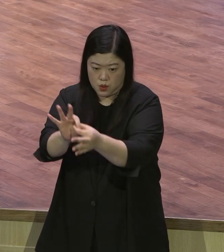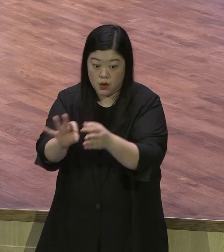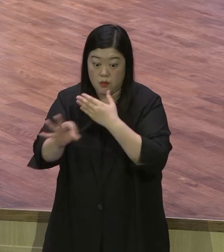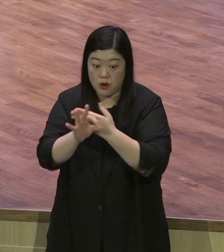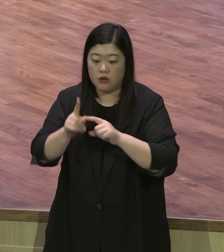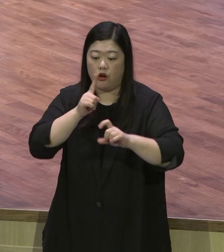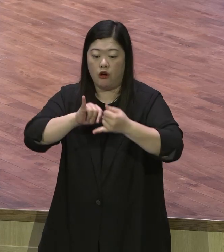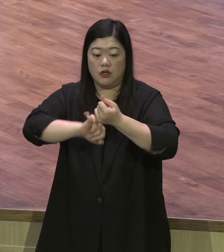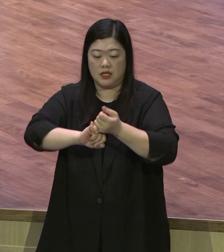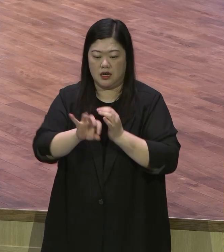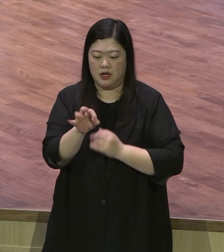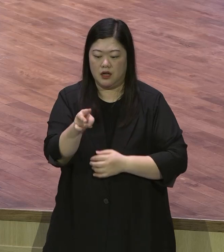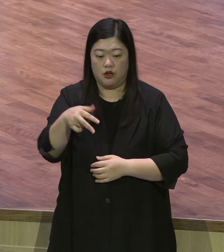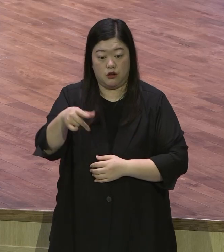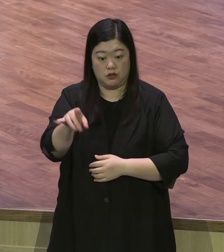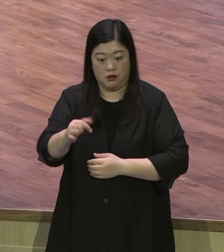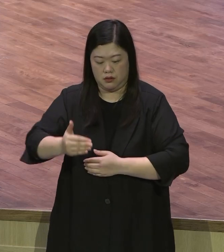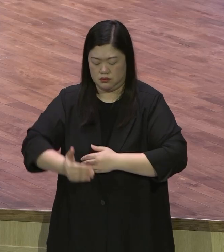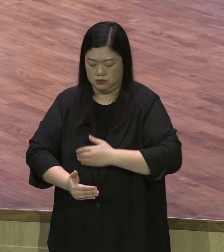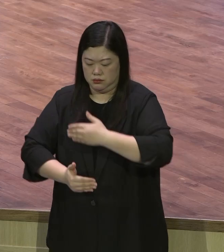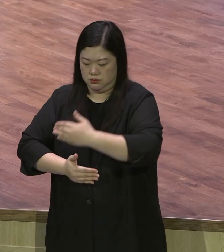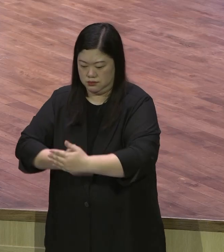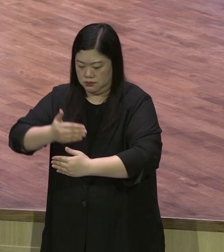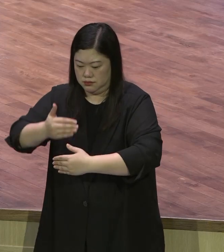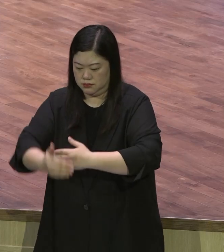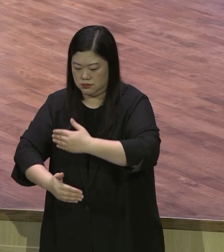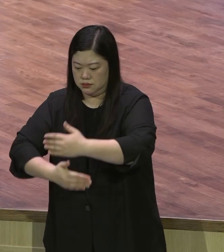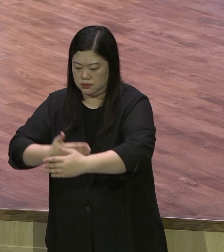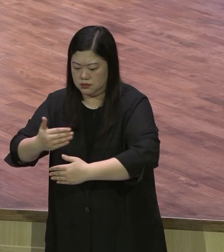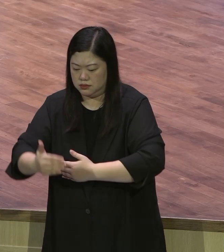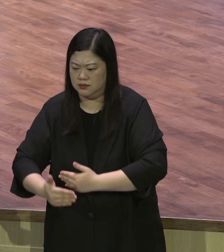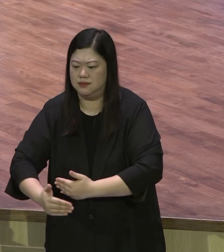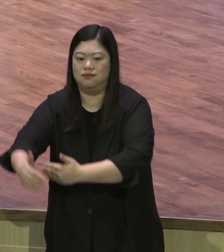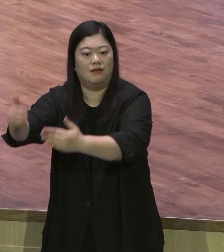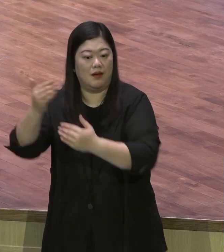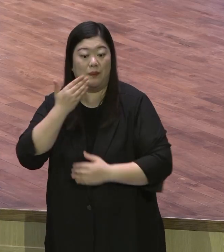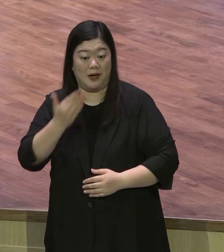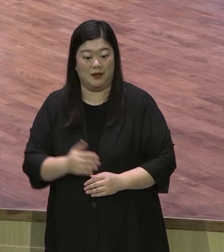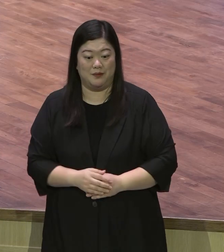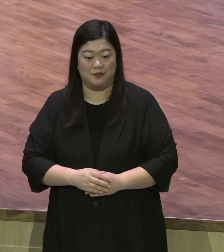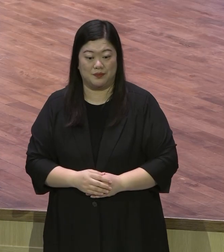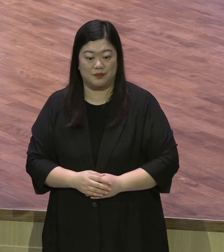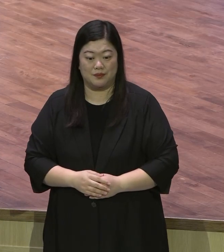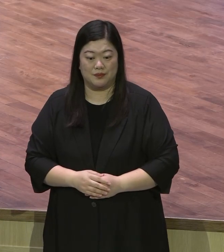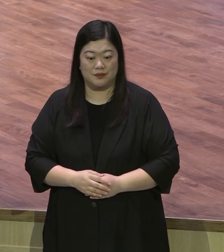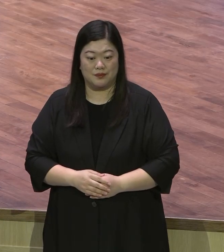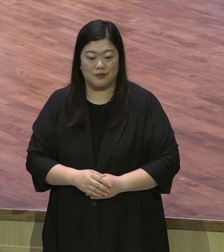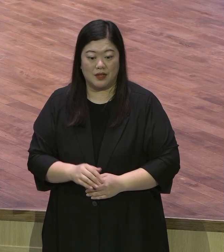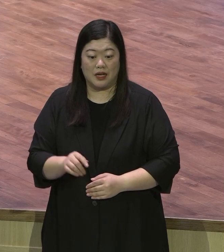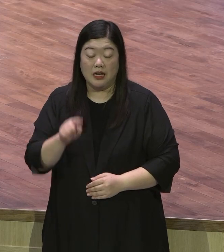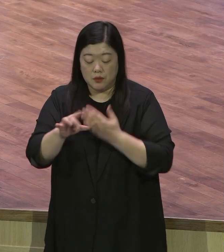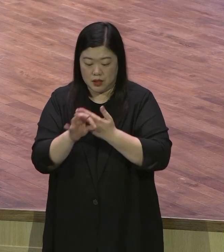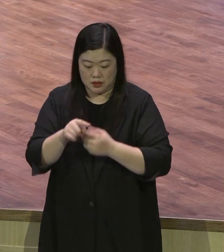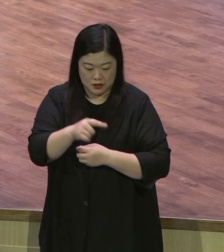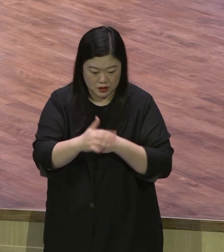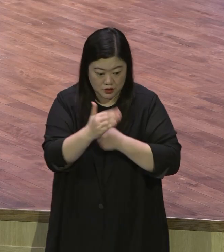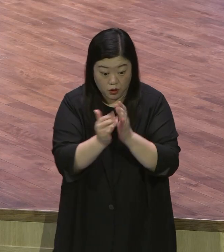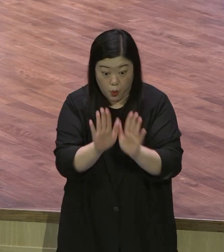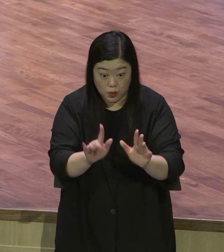가시길 바랍니다. 그렇게 되면 자연스럽게 본문 말씀처럼 큰 나라 사람 다시